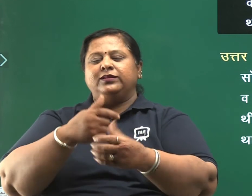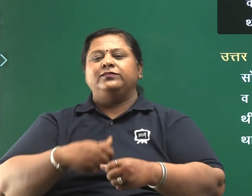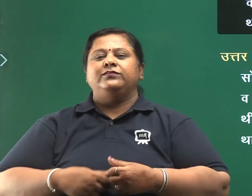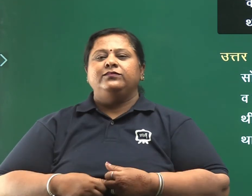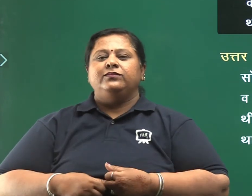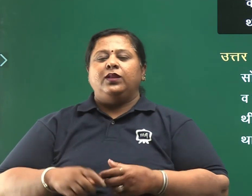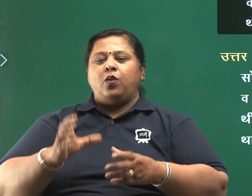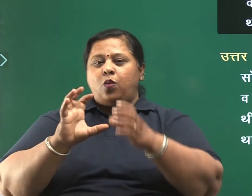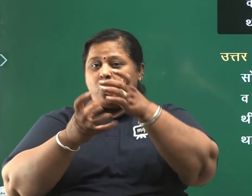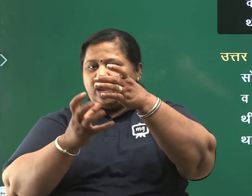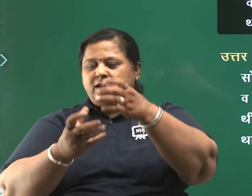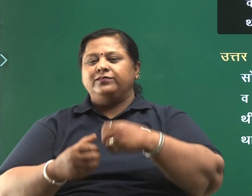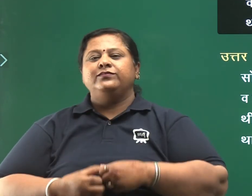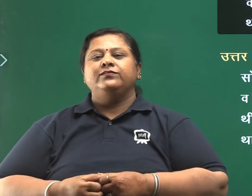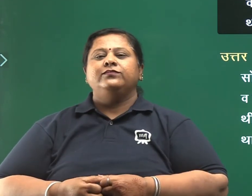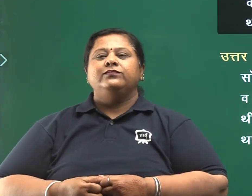लोटा